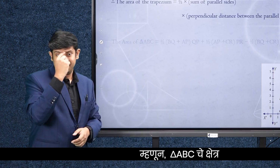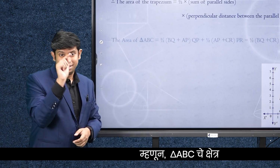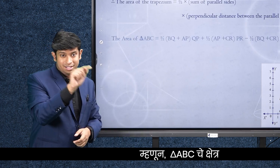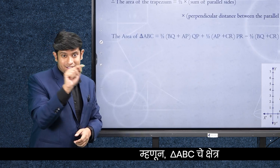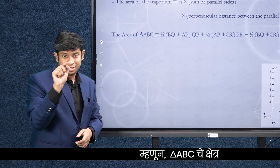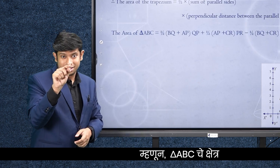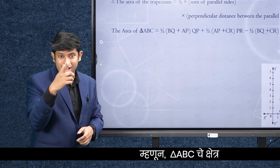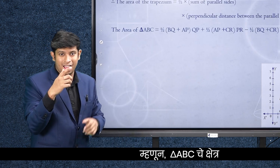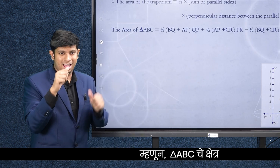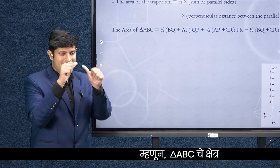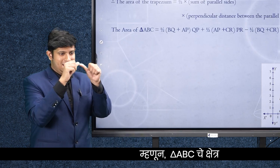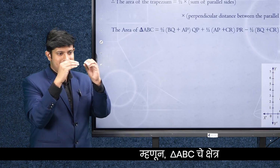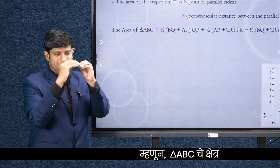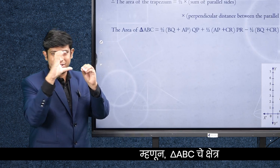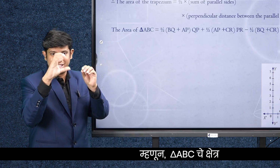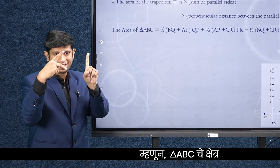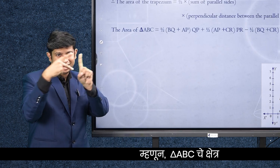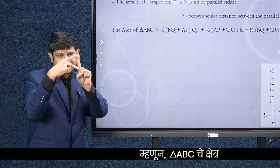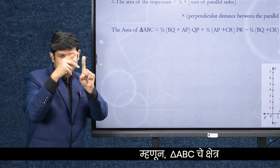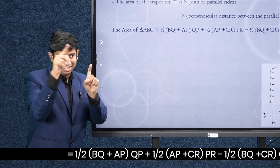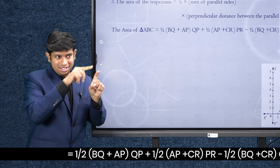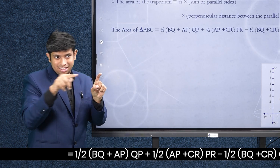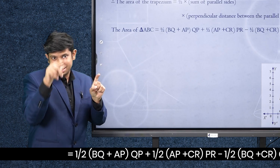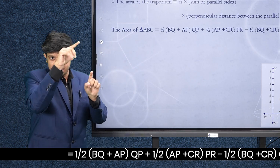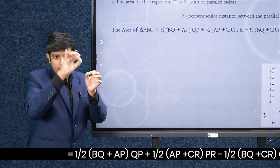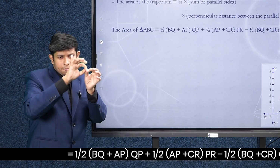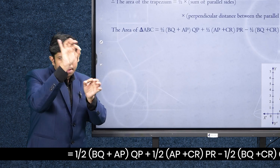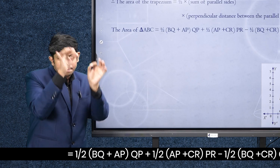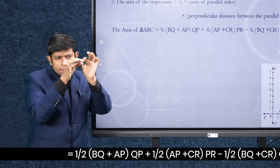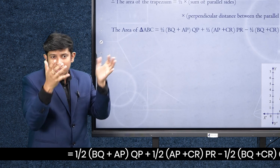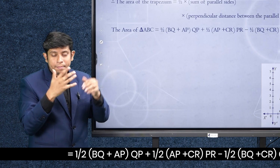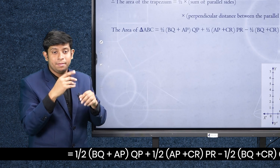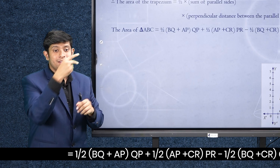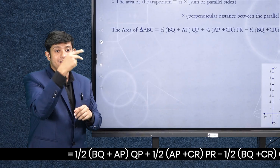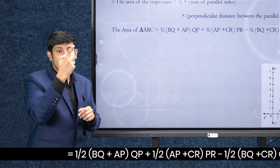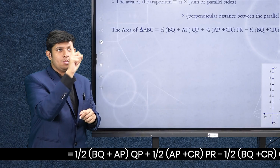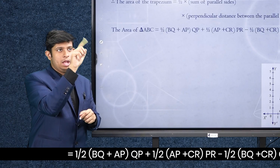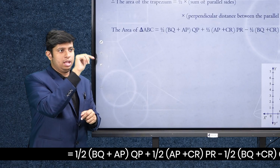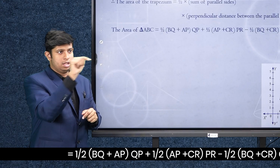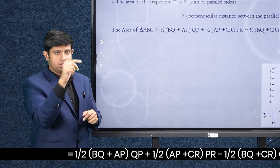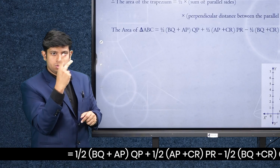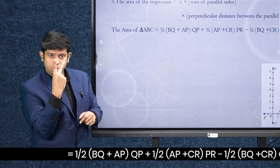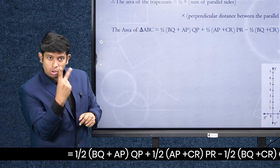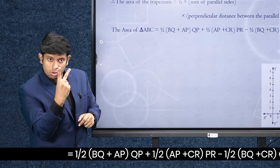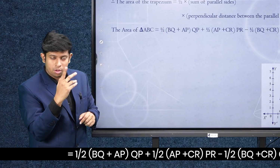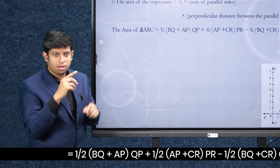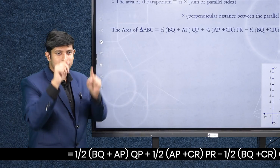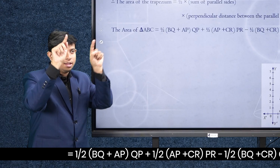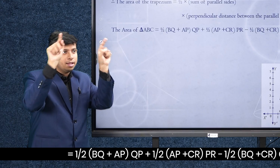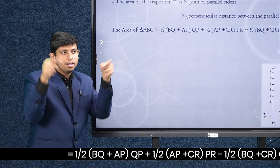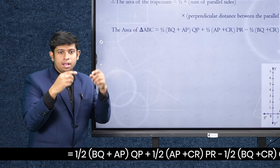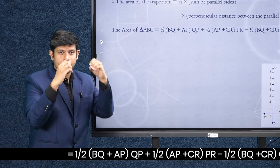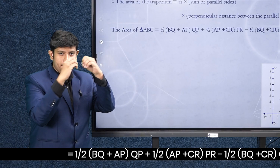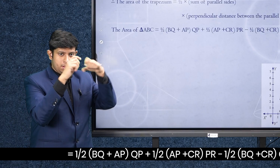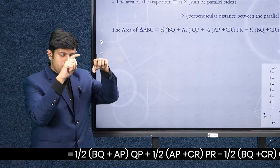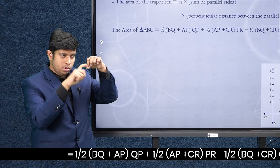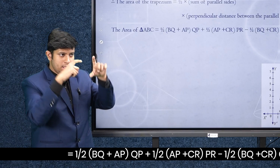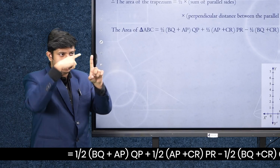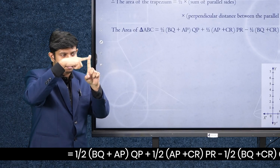म्हणून ट्रायंगल ABC चे क्षेत्र इक्वल्स टू 1/2 ऑफ पी क्यू प्लस ए पी इंटू